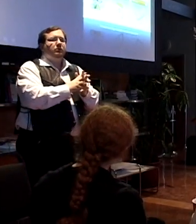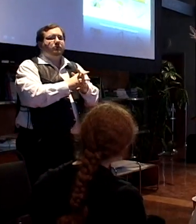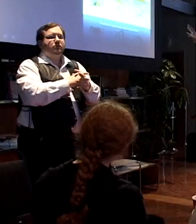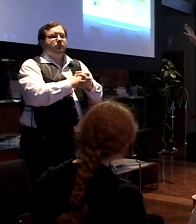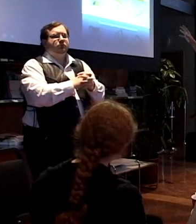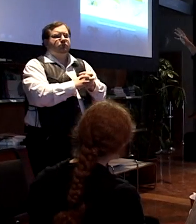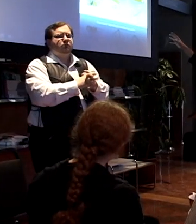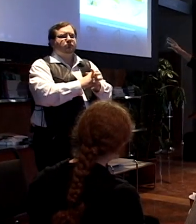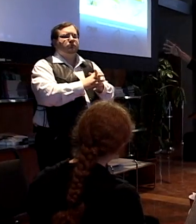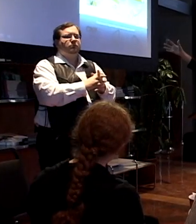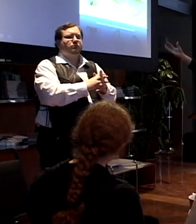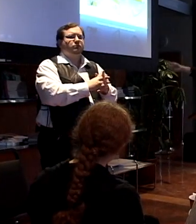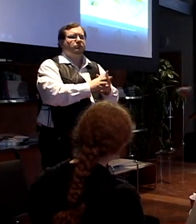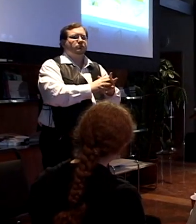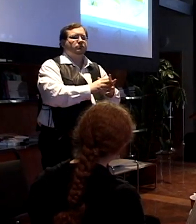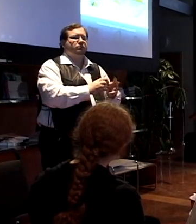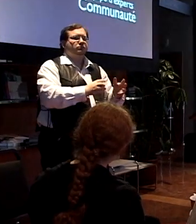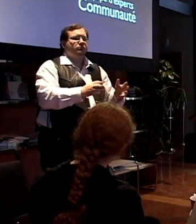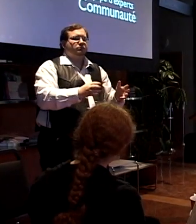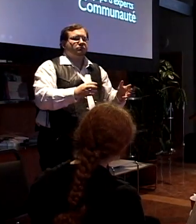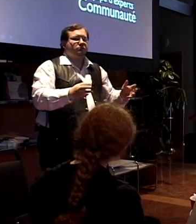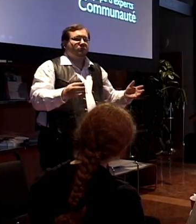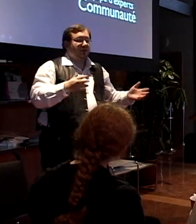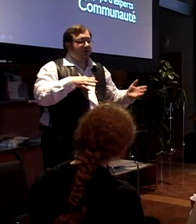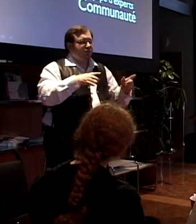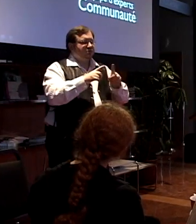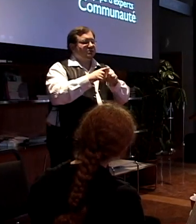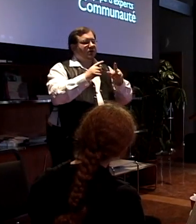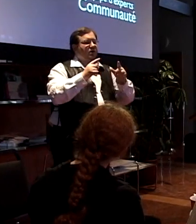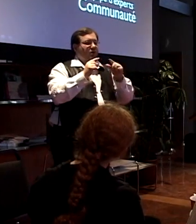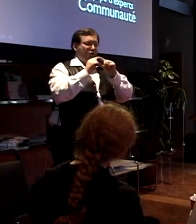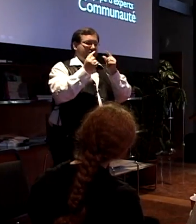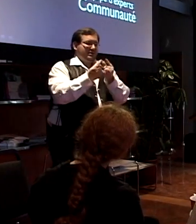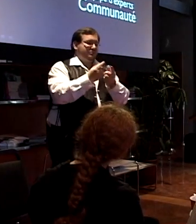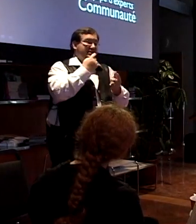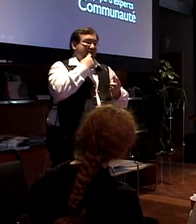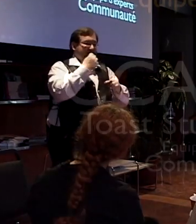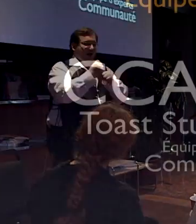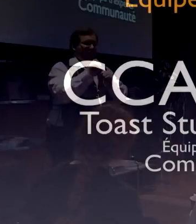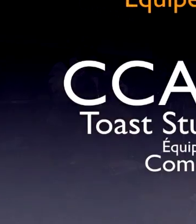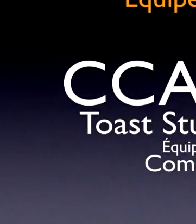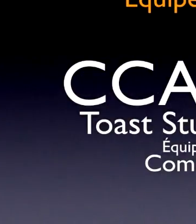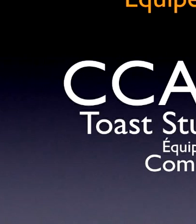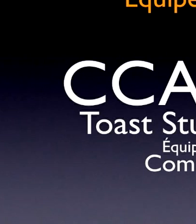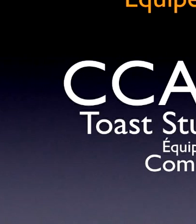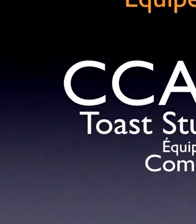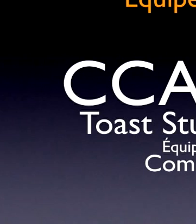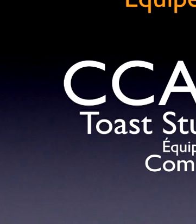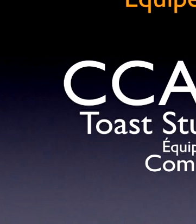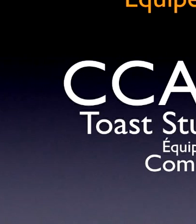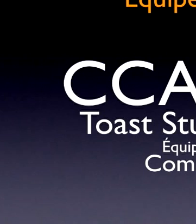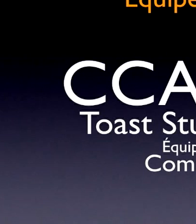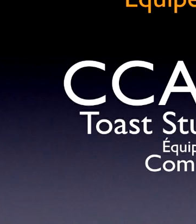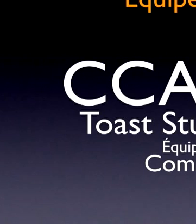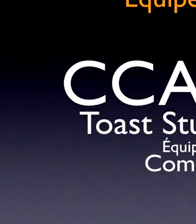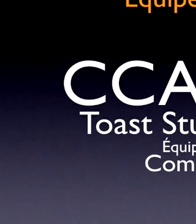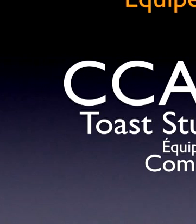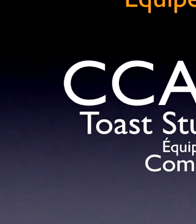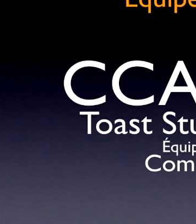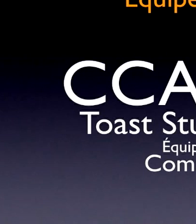plateforme qui est un peu plus facile d'utilisation, qui est bien adaptée. Qui a fait ça? C'est le Centre de communication adapté tout d'abord, qui nous a mandaté, nous, Toast Studio,